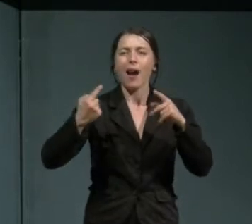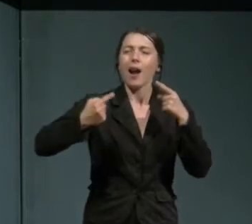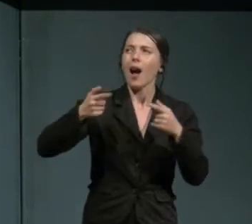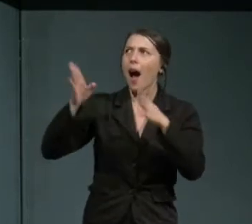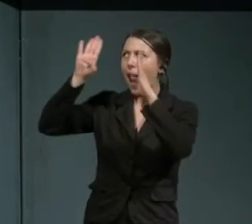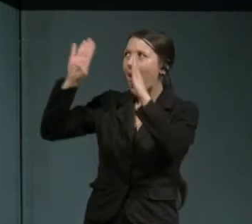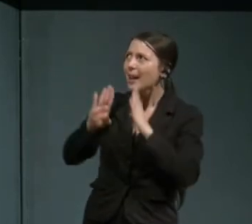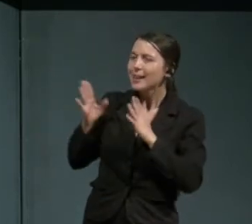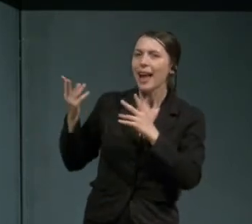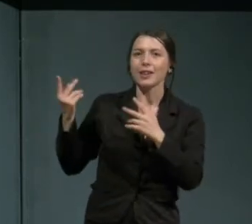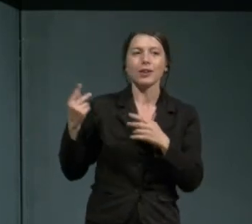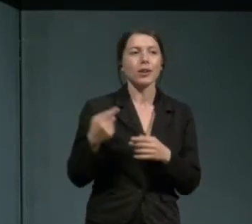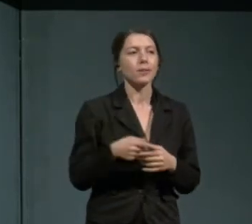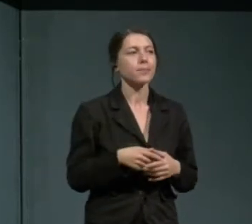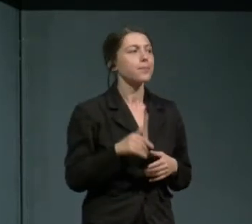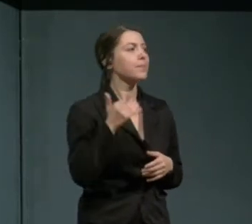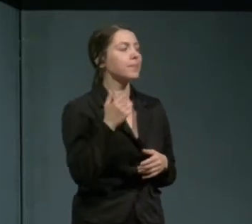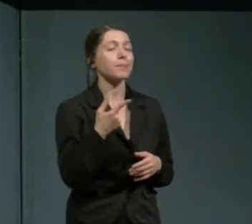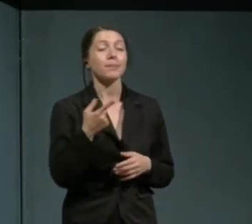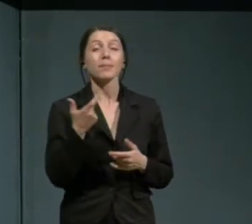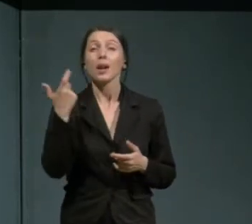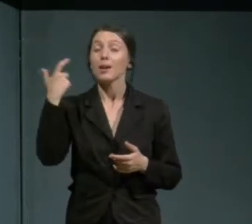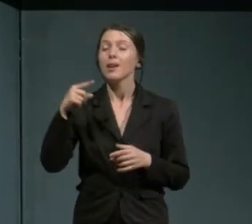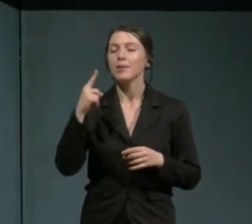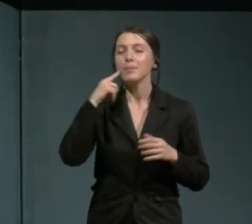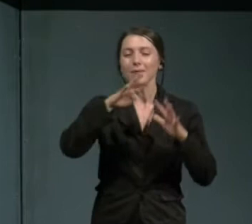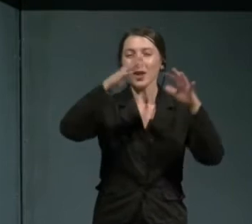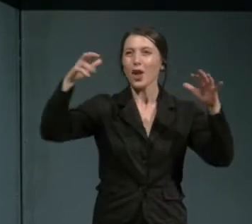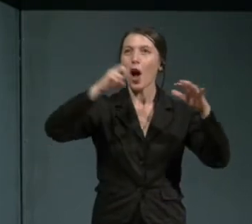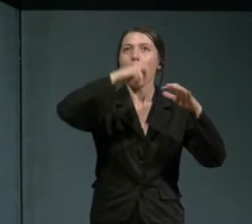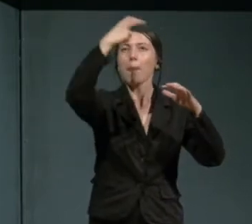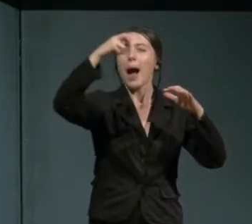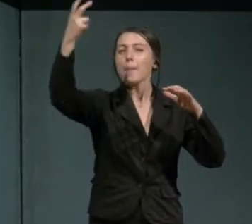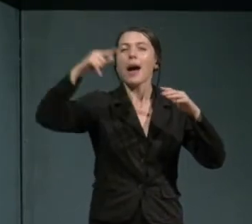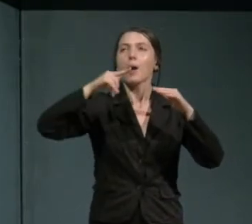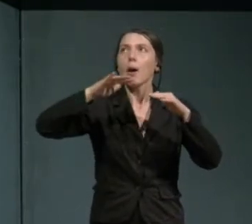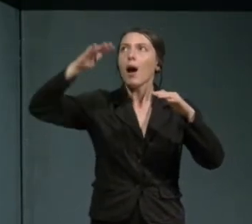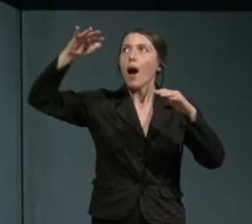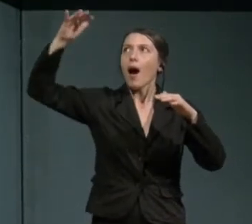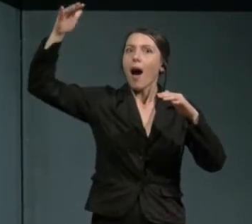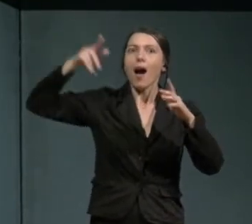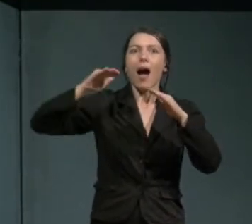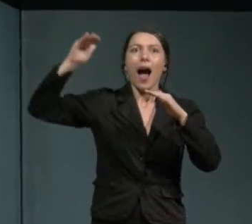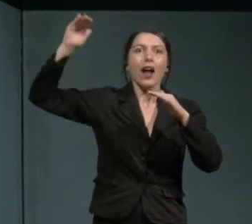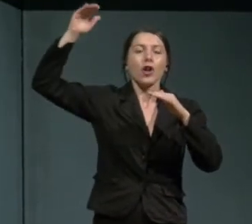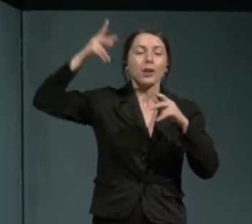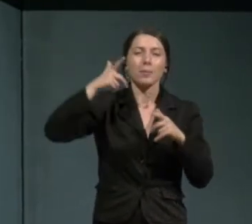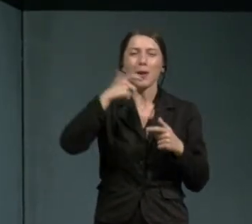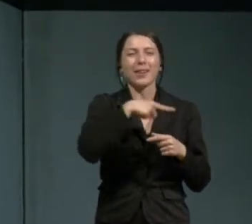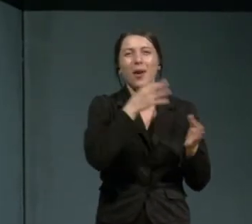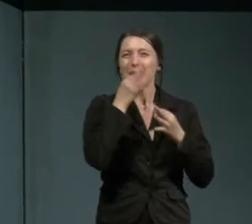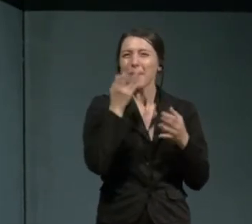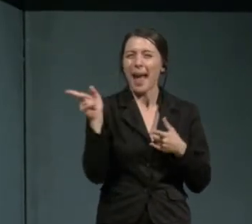richiamare l'attenzione che questi ragazzi fanno da uno scoglio sempre più alto non c'è ogni gioco come diceva miley si sono tre